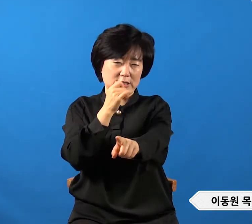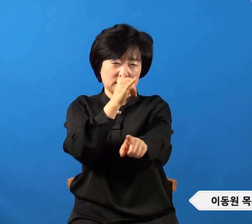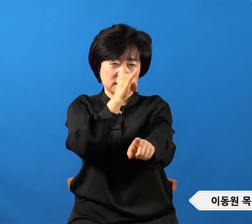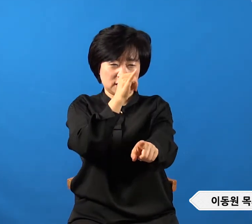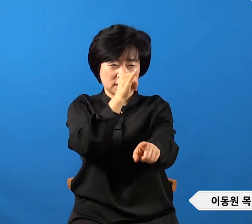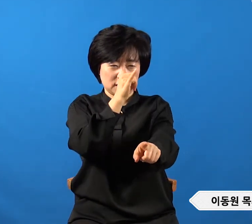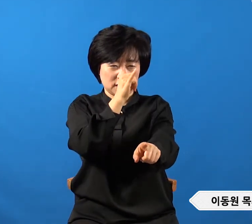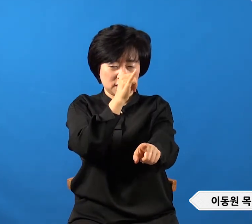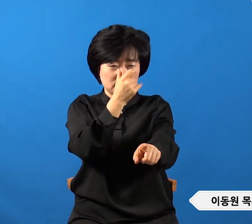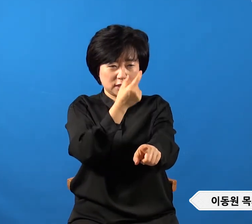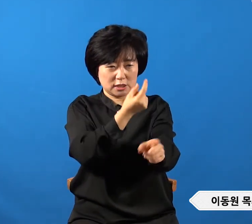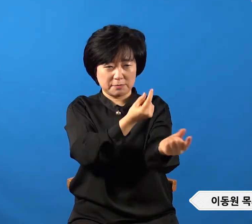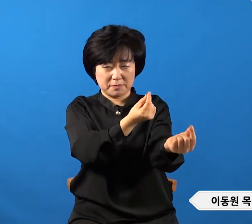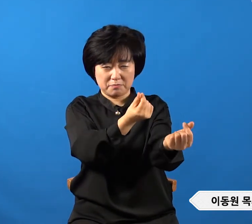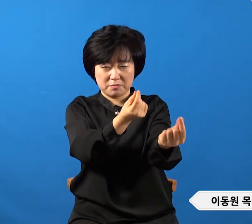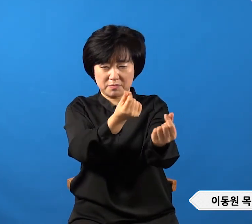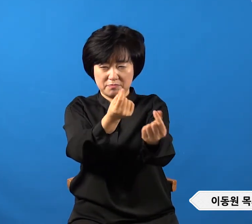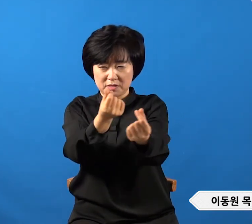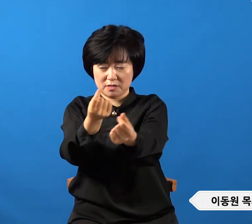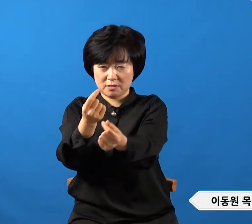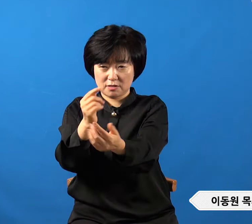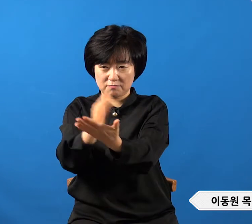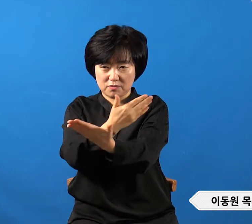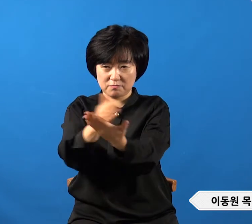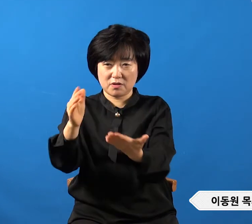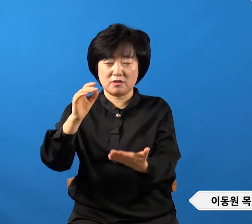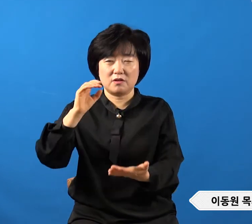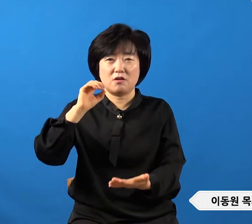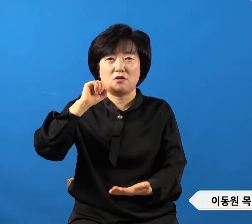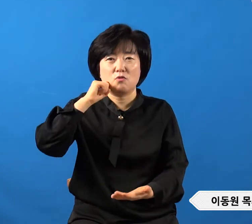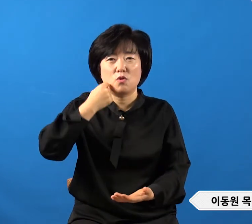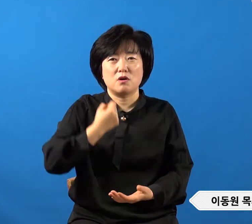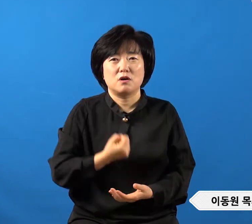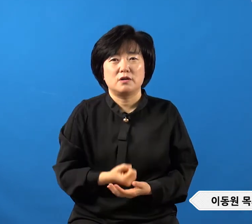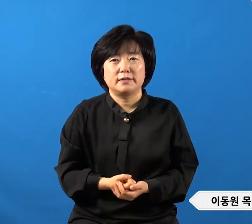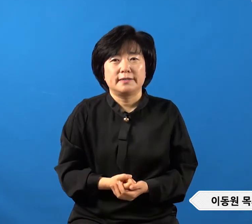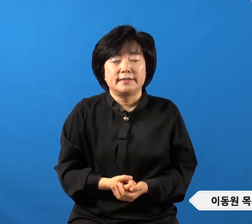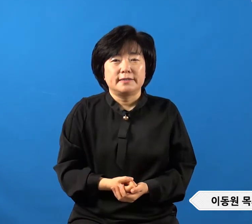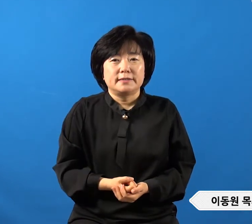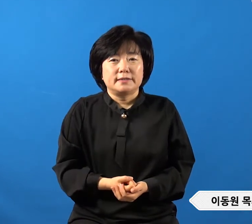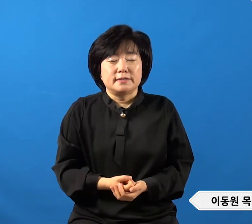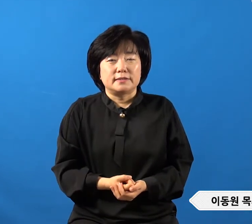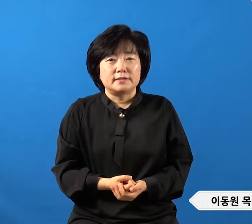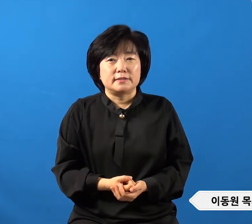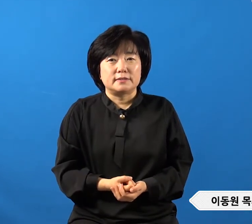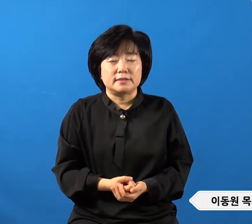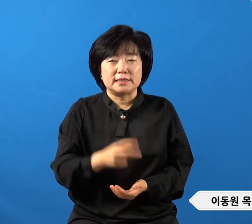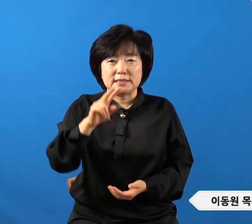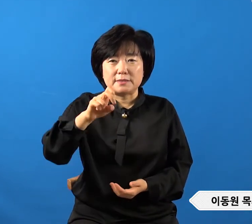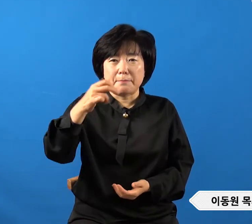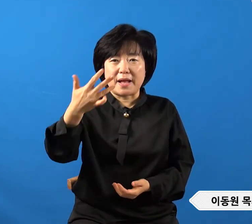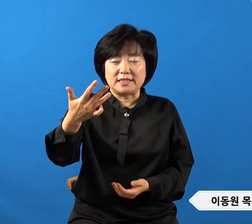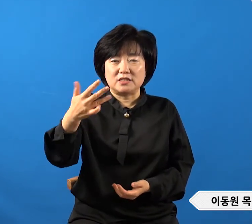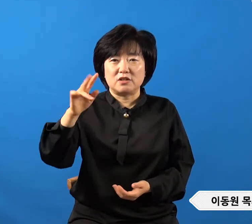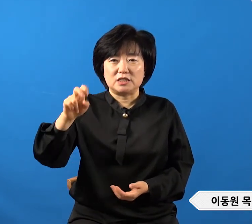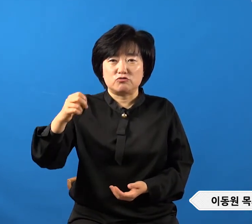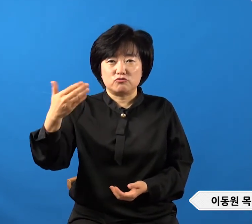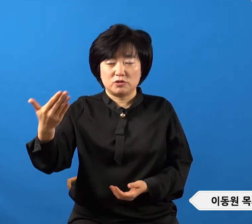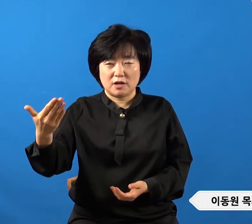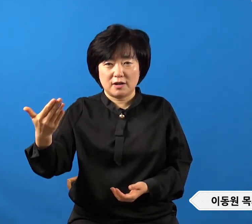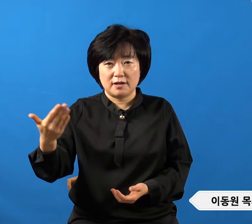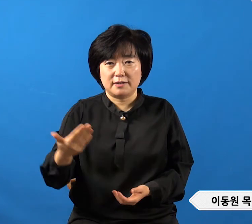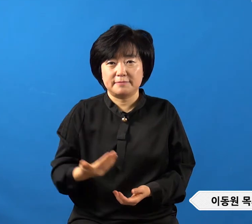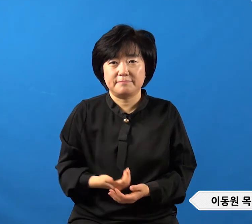있을 텐데 다 비슷비슷해서 잘 분별이 힘들단 말이죠. 자, 28절,